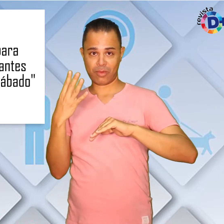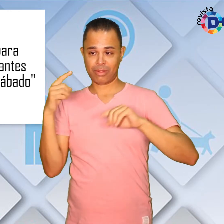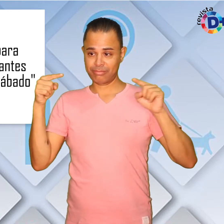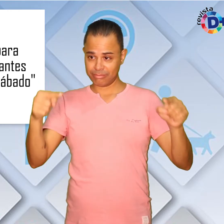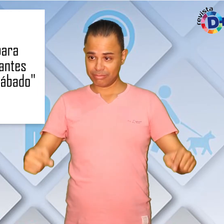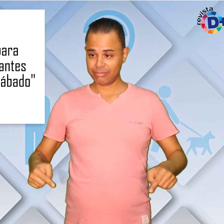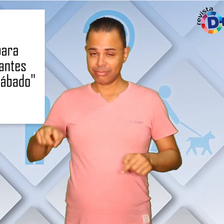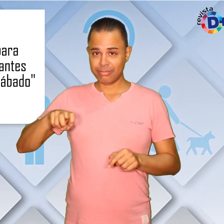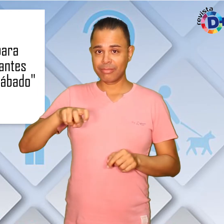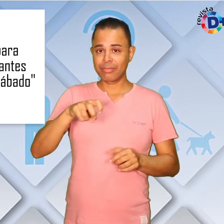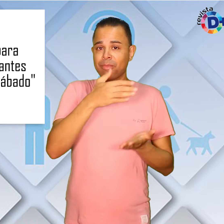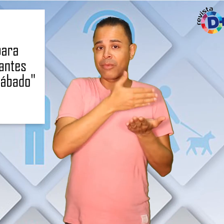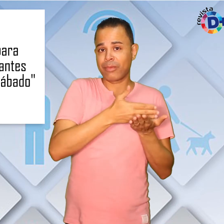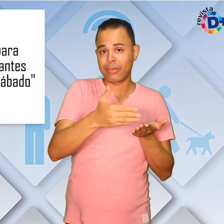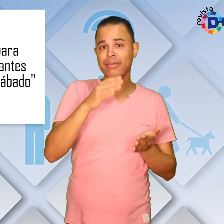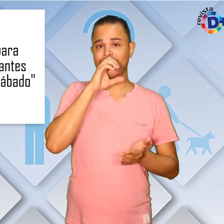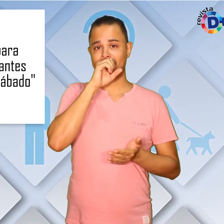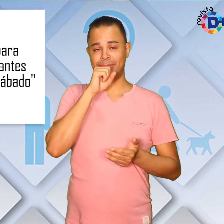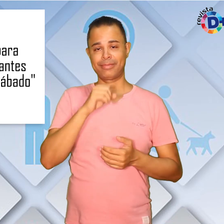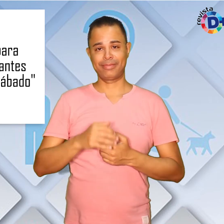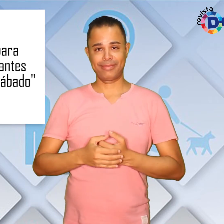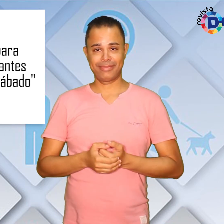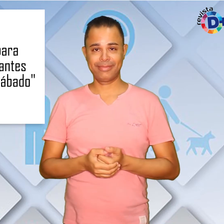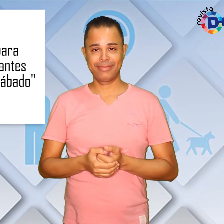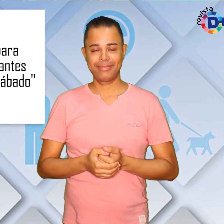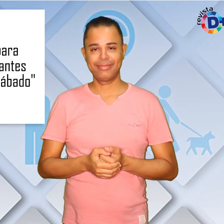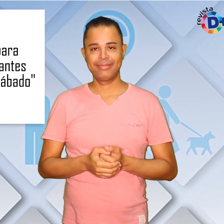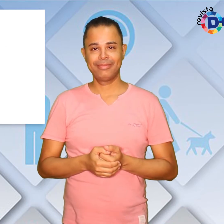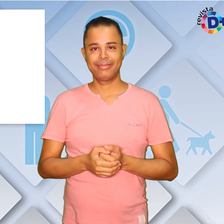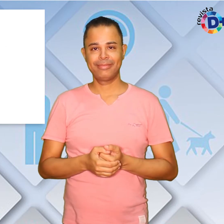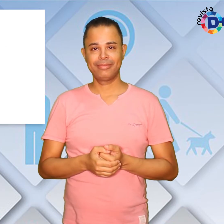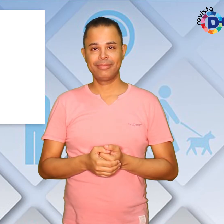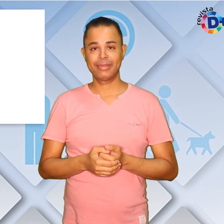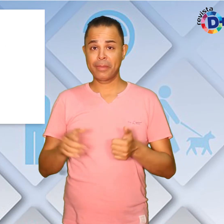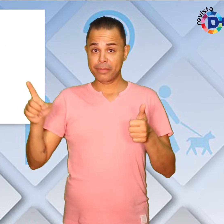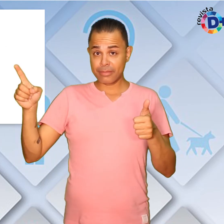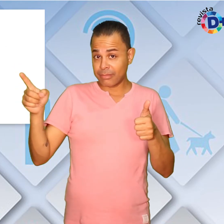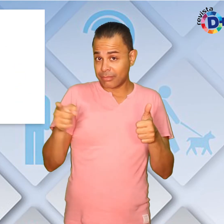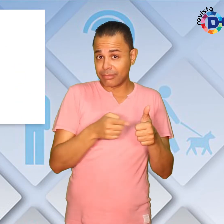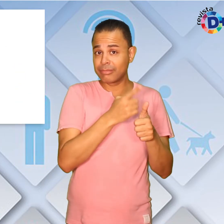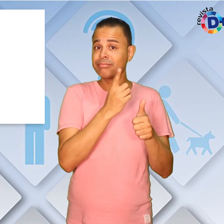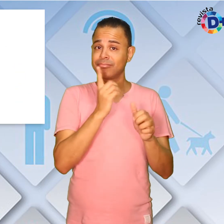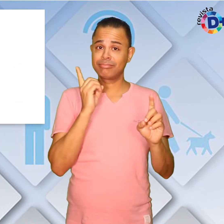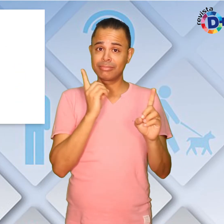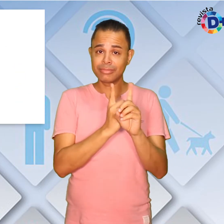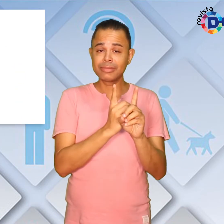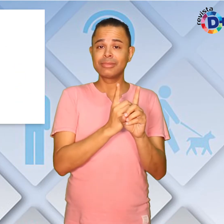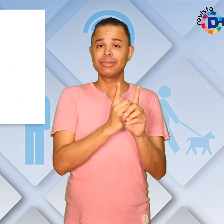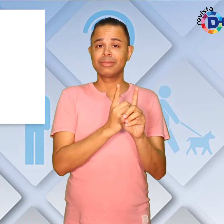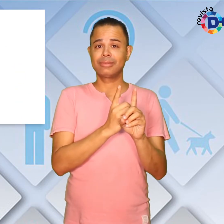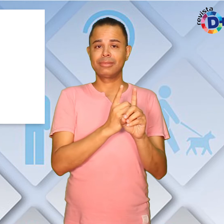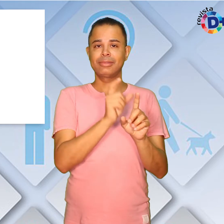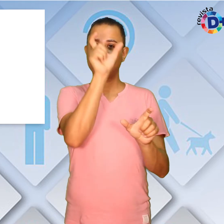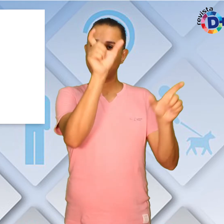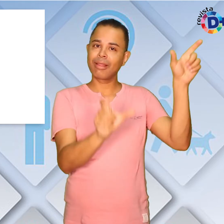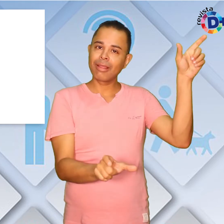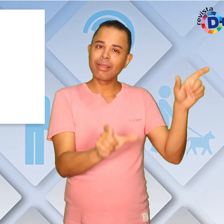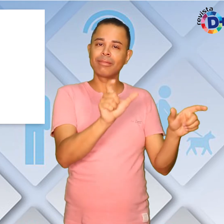funcionar neste sábado pela primeira vez atletas esportistas